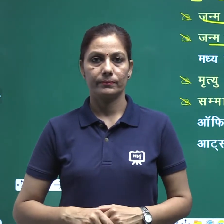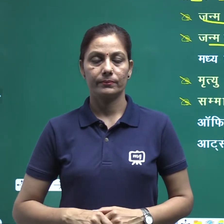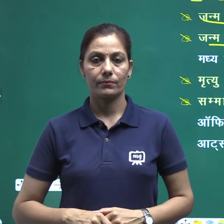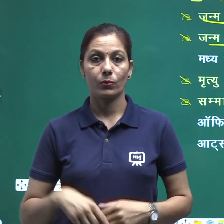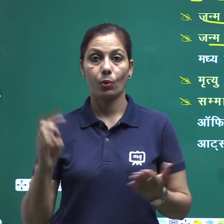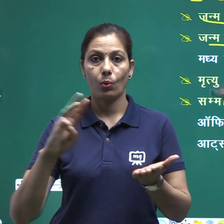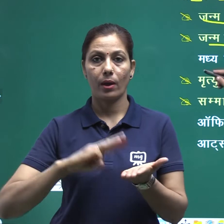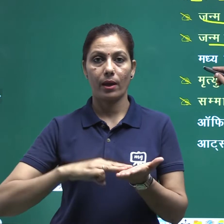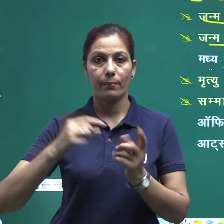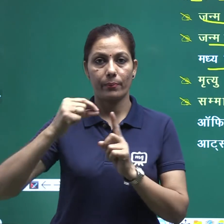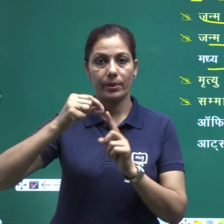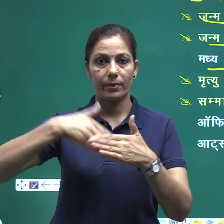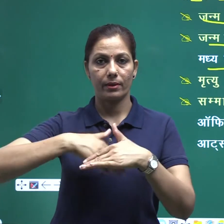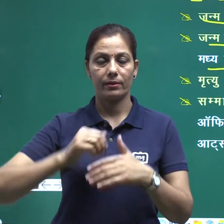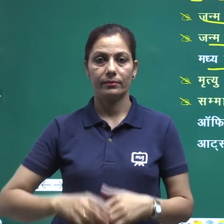जो मध्य प्रदेश में है।